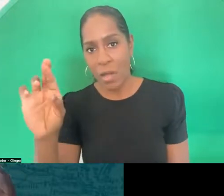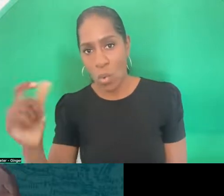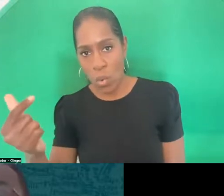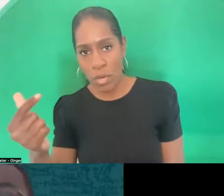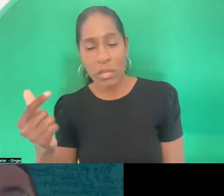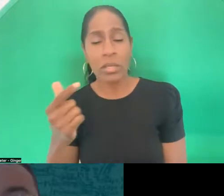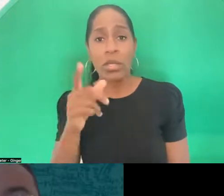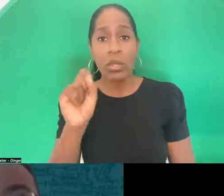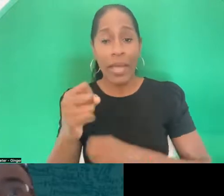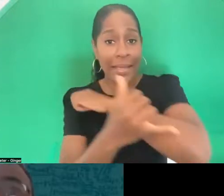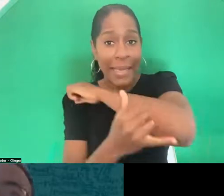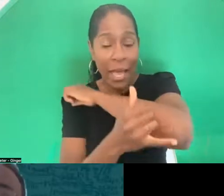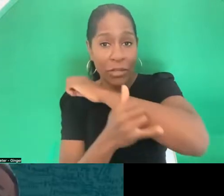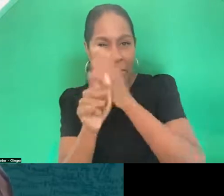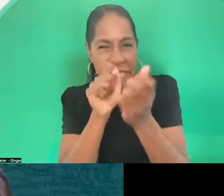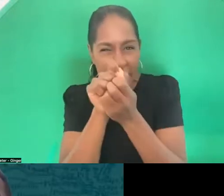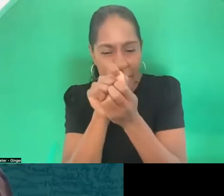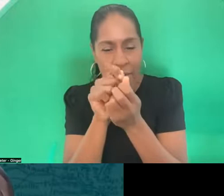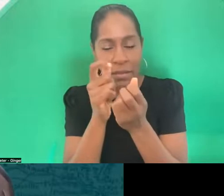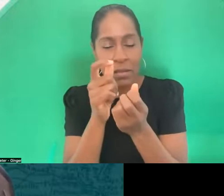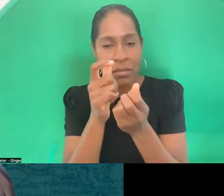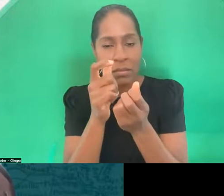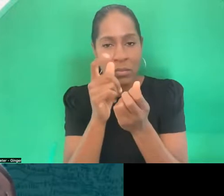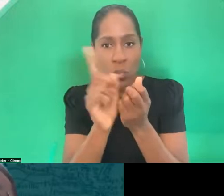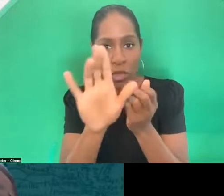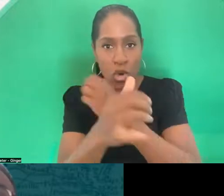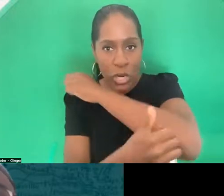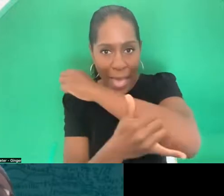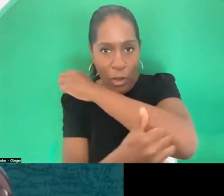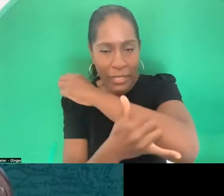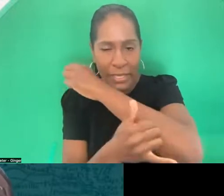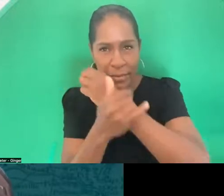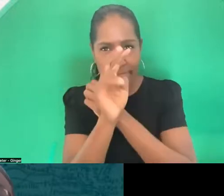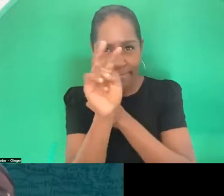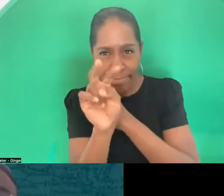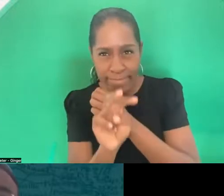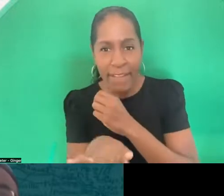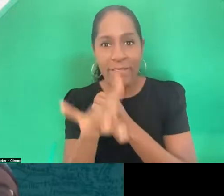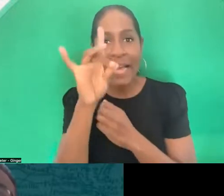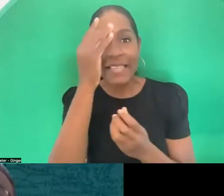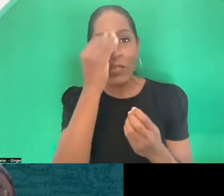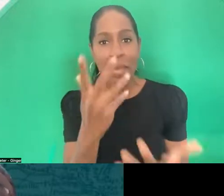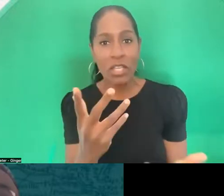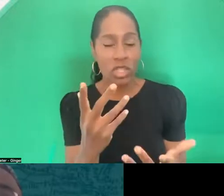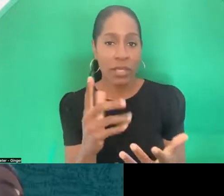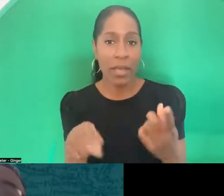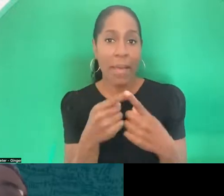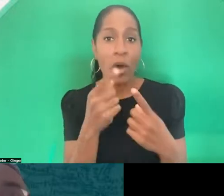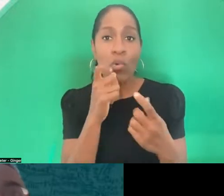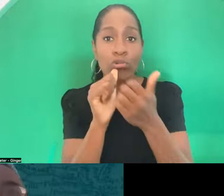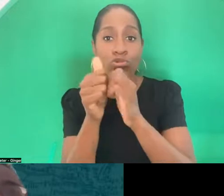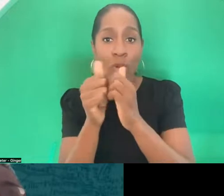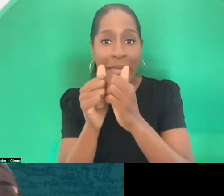www.ncboutergate.org o también ir a County Pacific y encontrar información sobre los candidatos que se presentan de para las diferentes